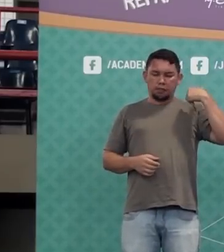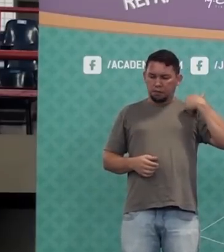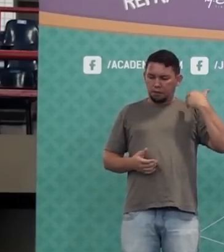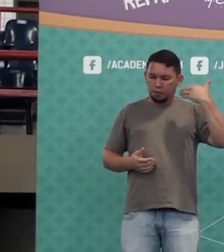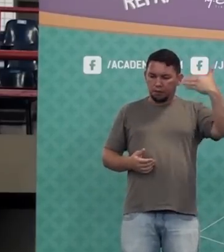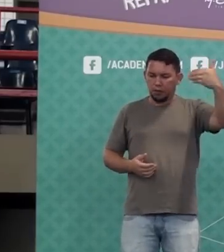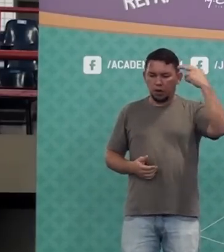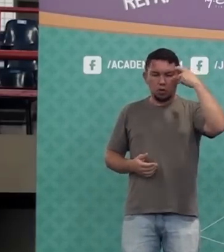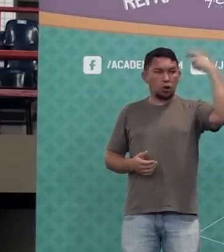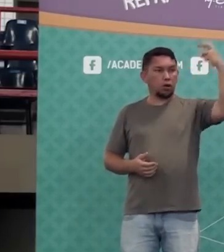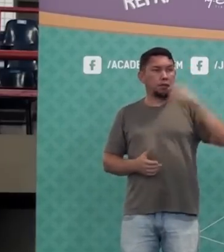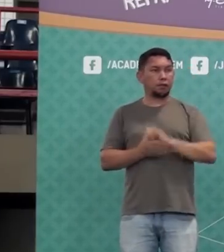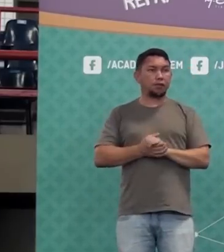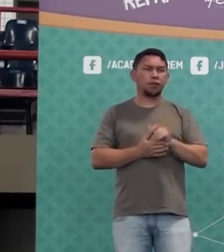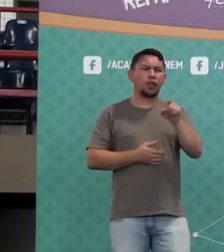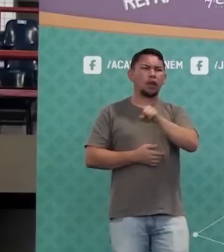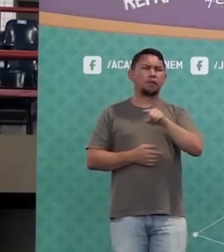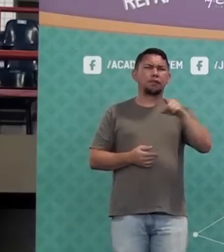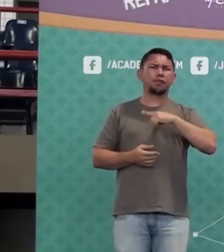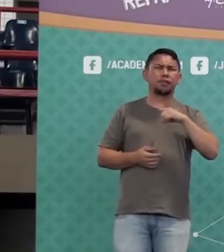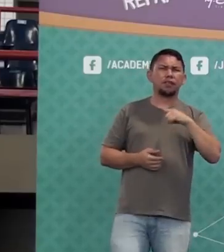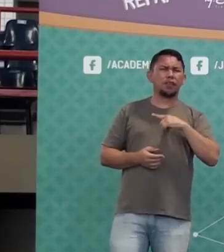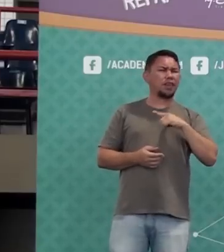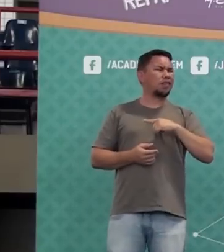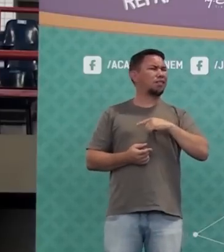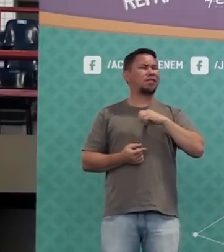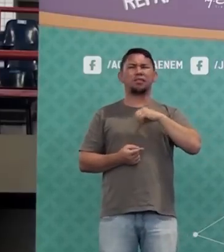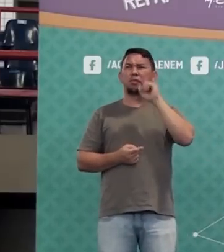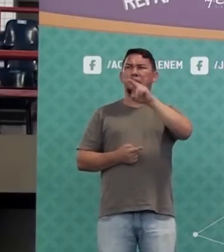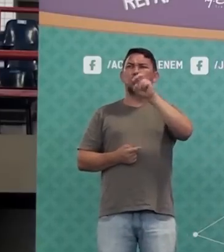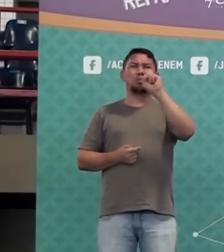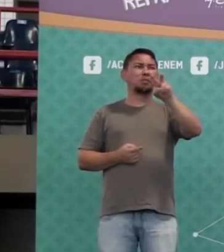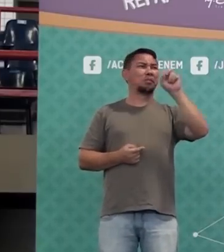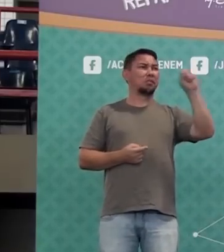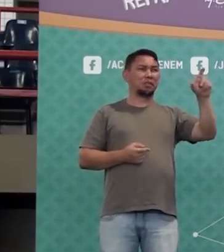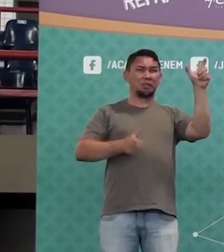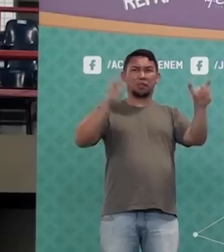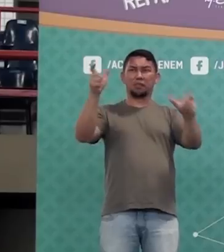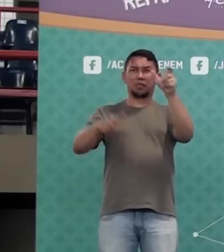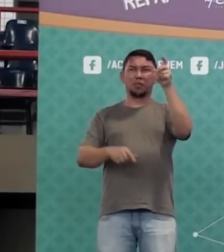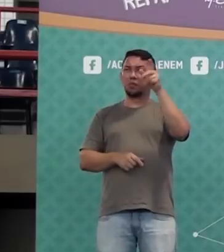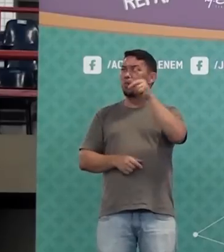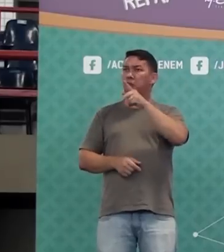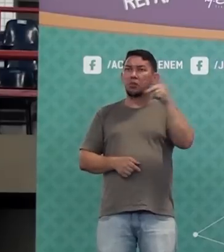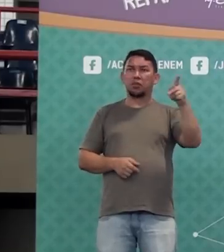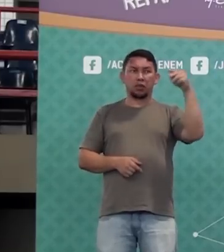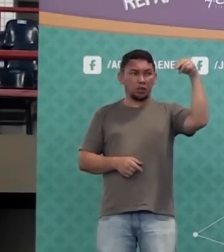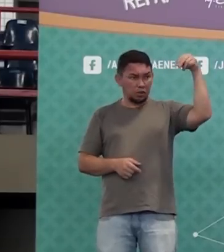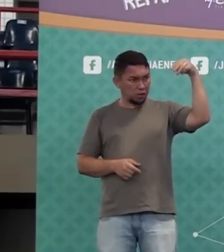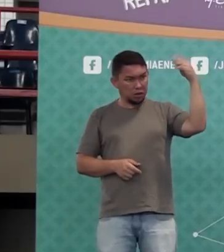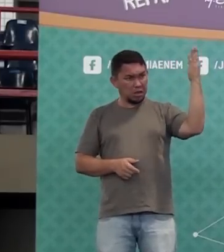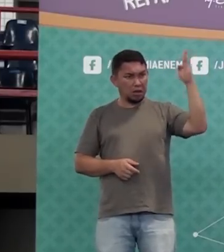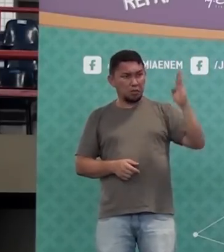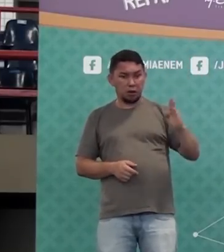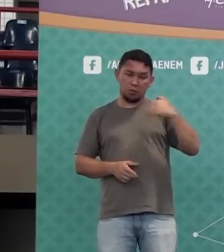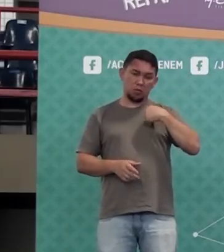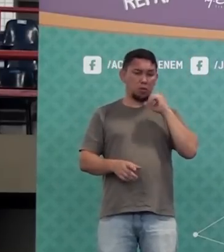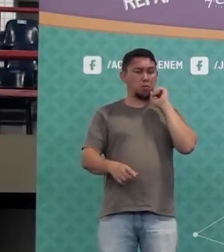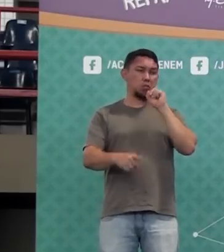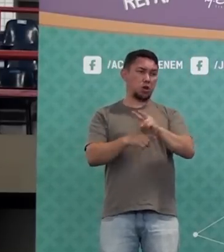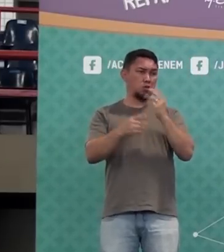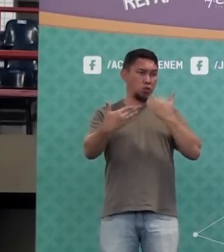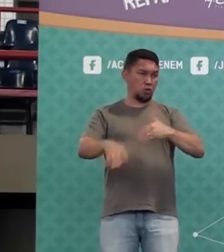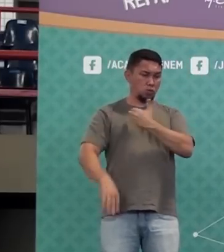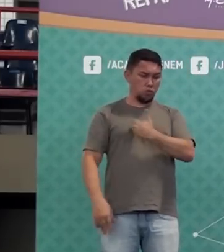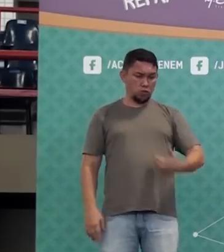repertório cultural. Você encontra centenas de milhares de professores no Brasil, principalmente da rede pública, que